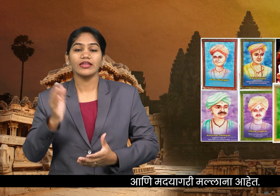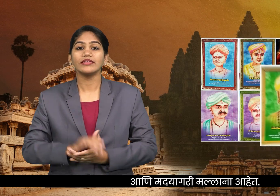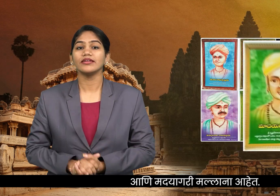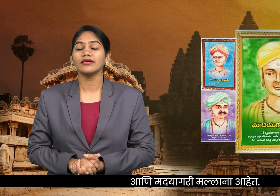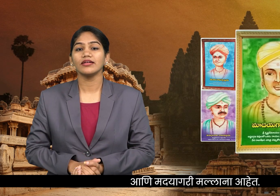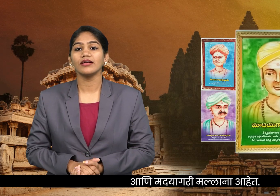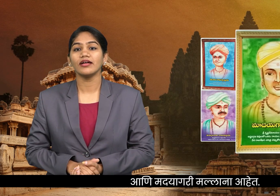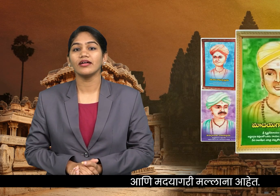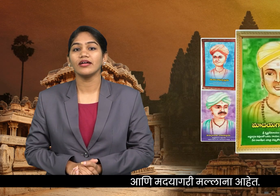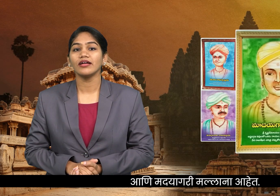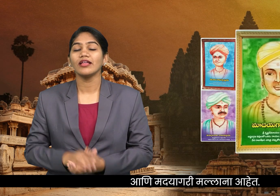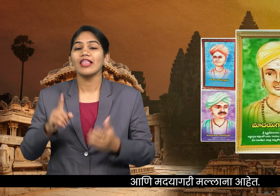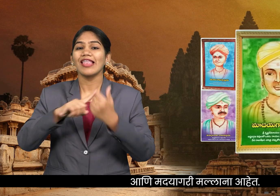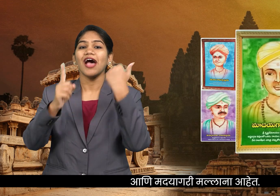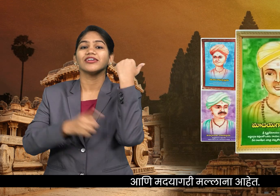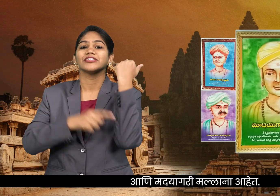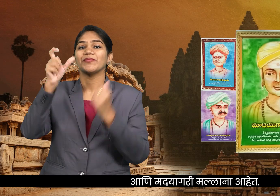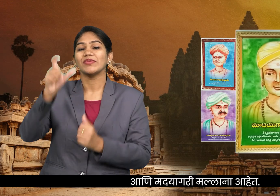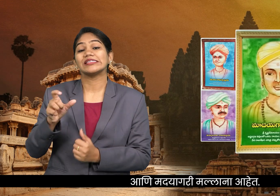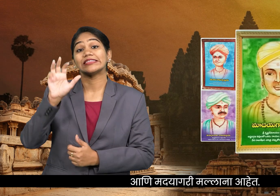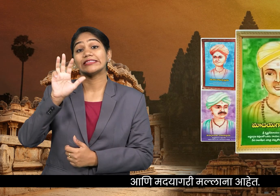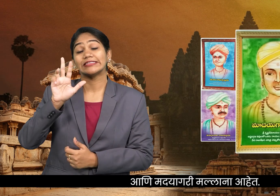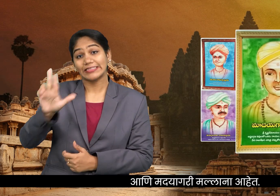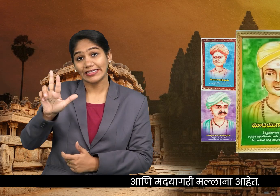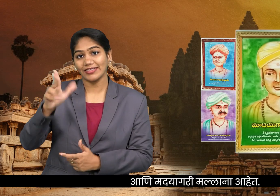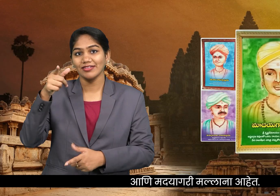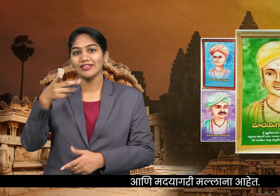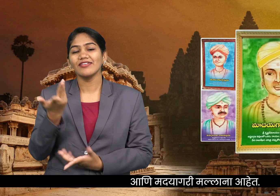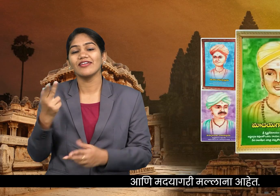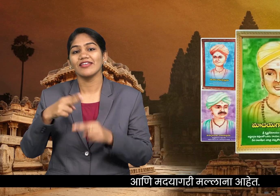आणि मद्यागरी मलाना आहेत.